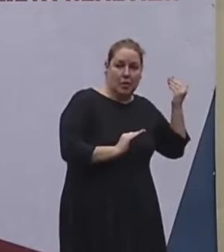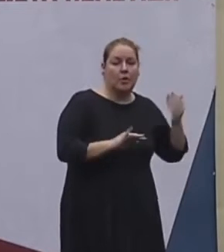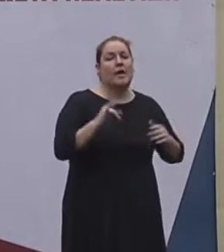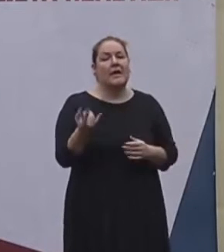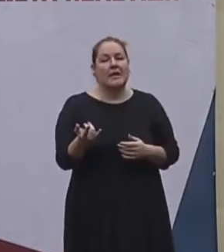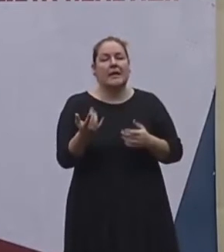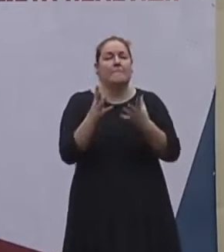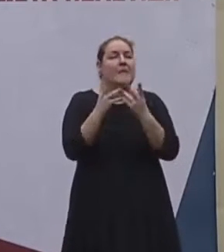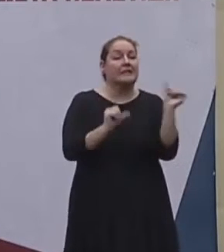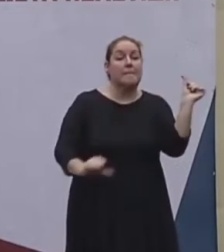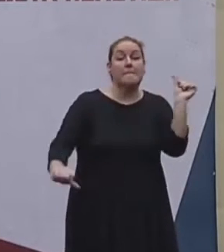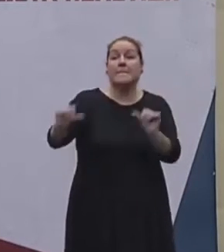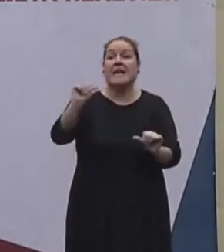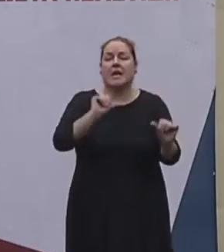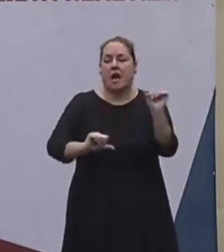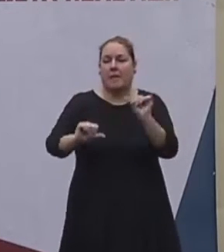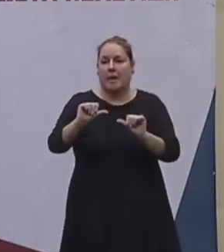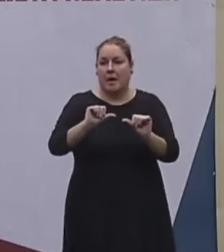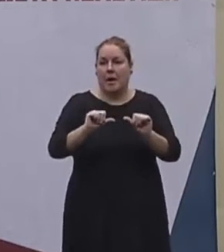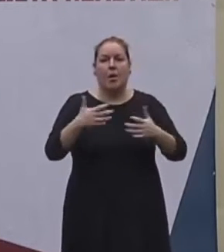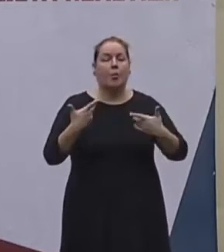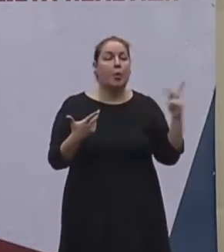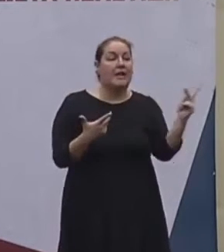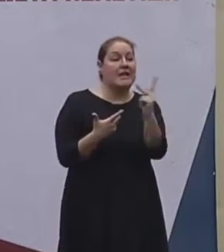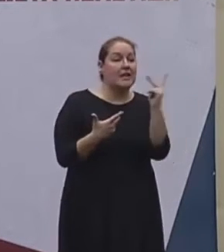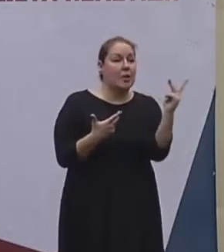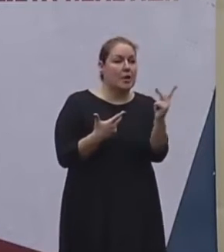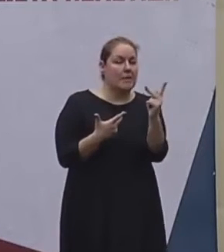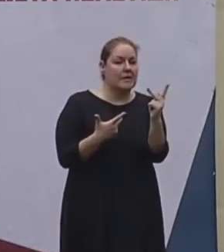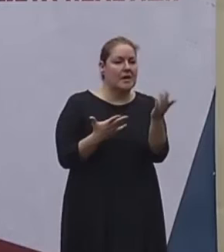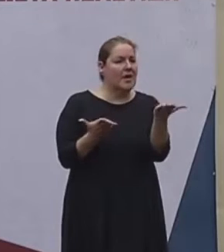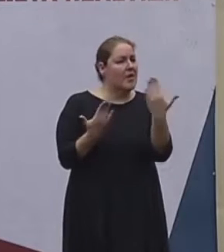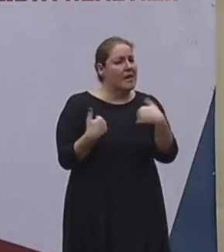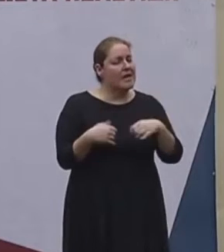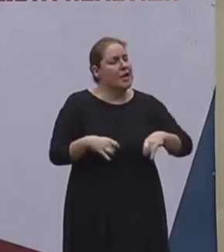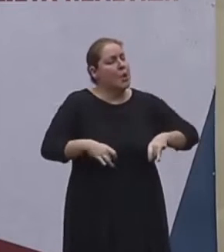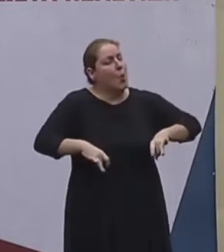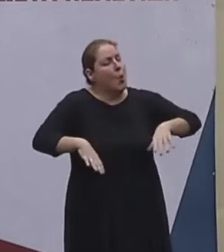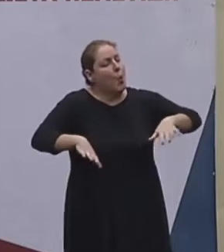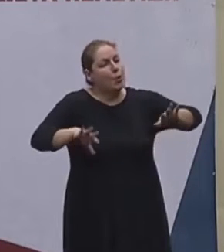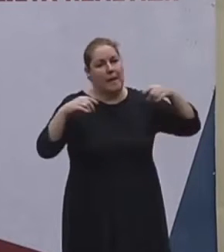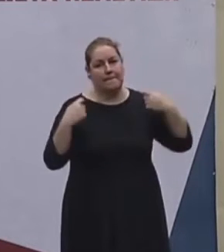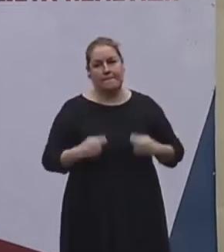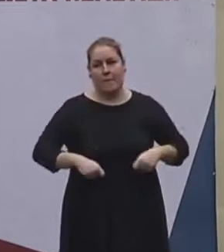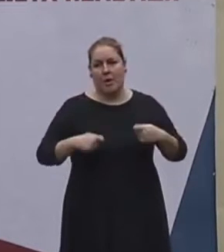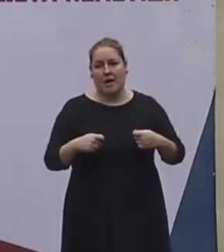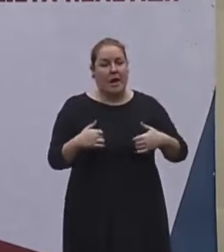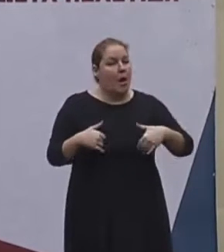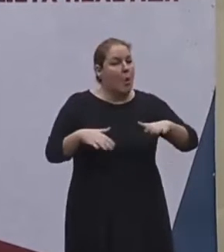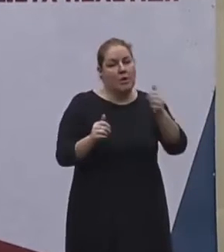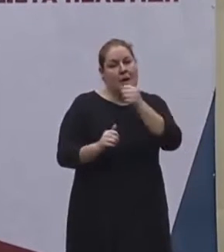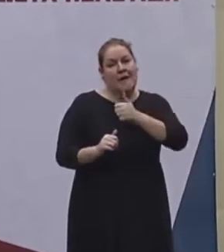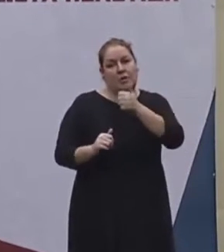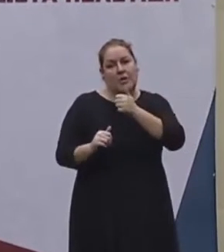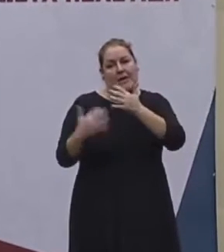σε πειρασματισμούς που η κοινωνία μας δεν έχει ούτε την πολυτέλεια, αλλά ούτε καν το λόγο